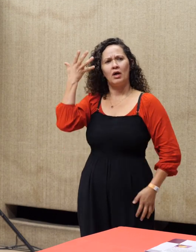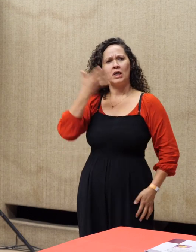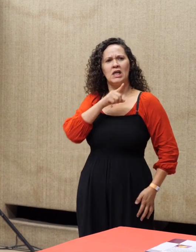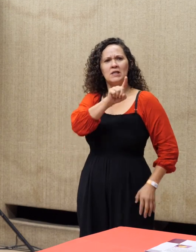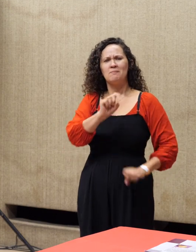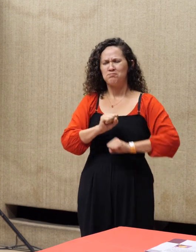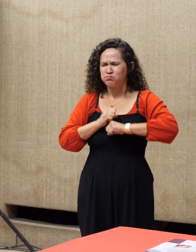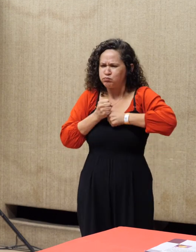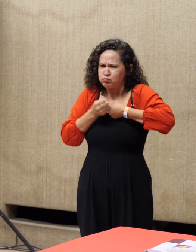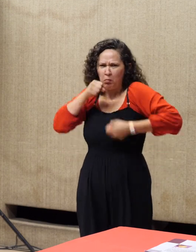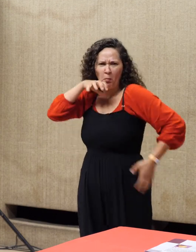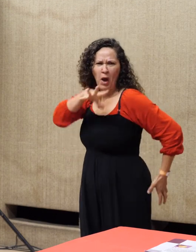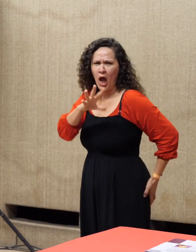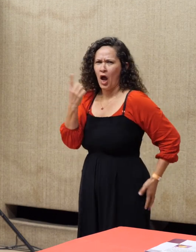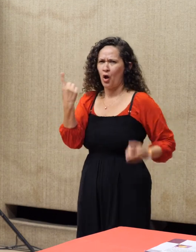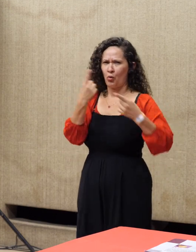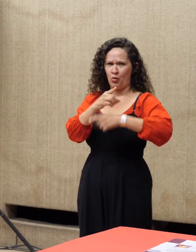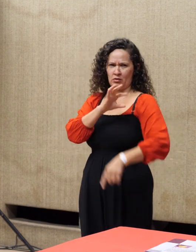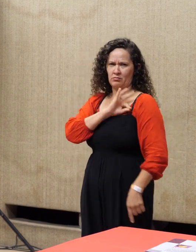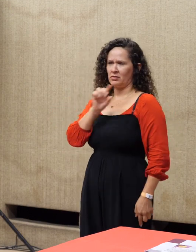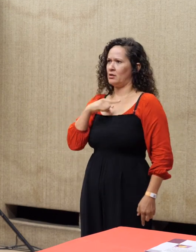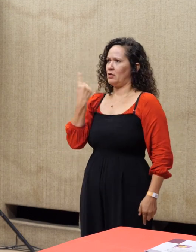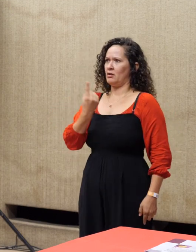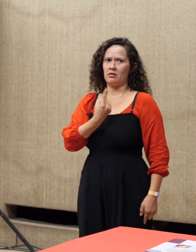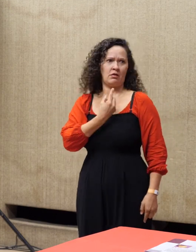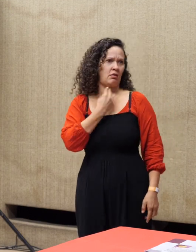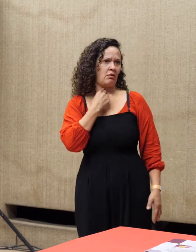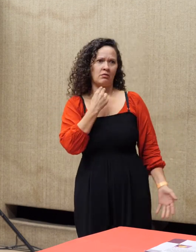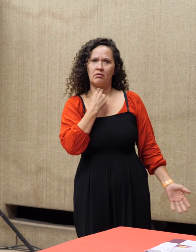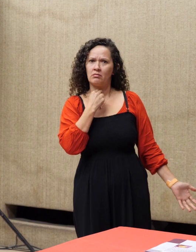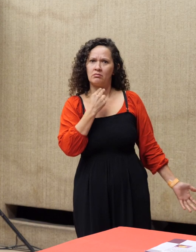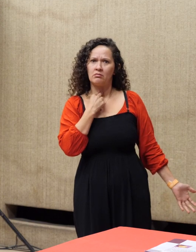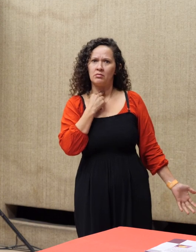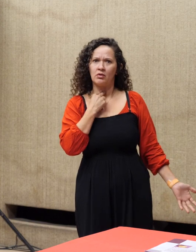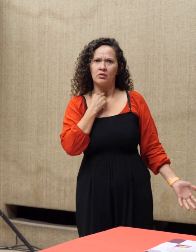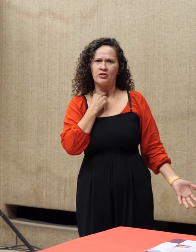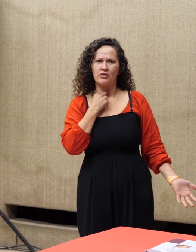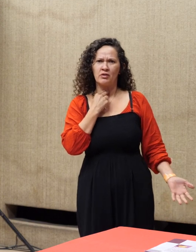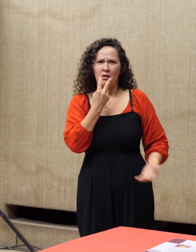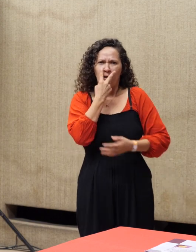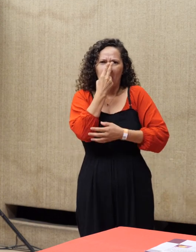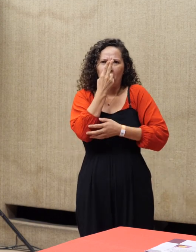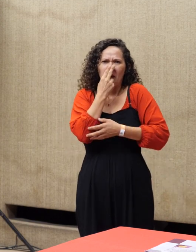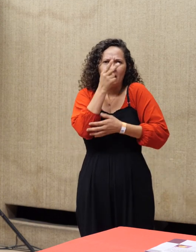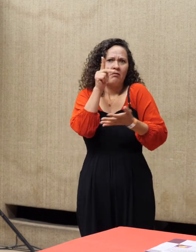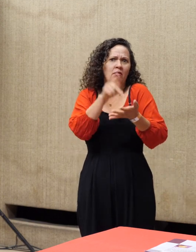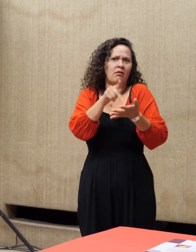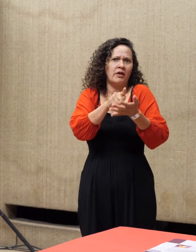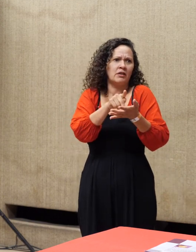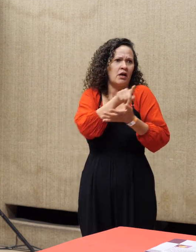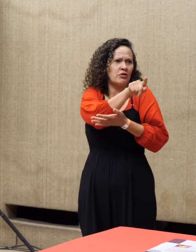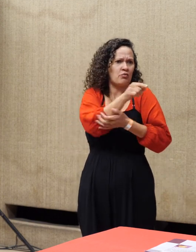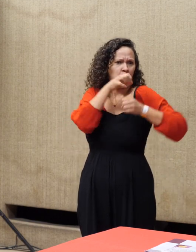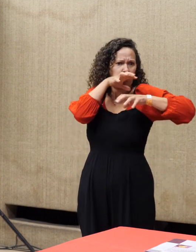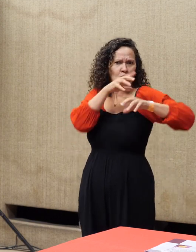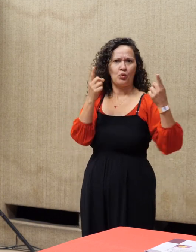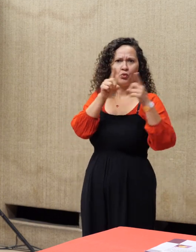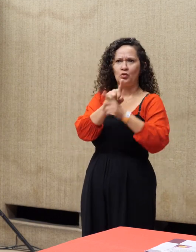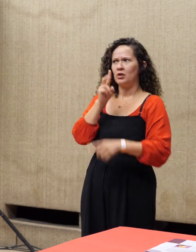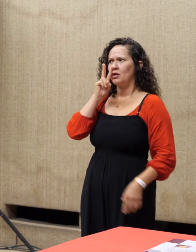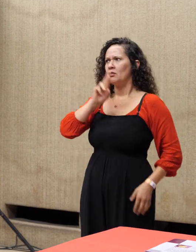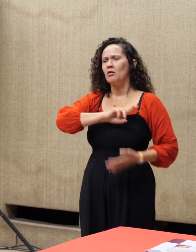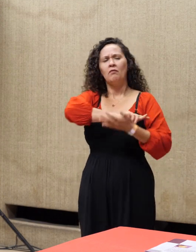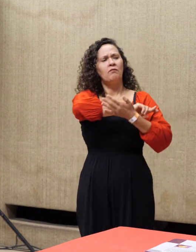tem repulsa de policial. A gente não pode fazer com que isso se torne uma verdade. Eu vi